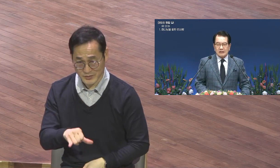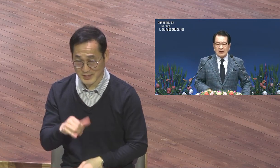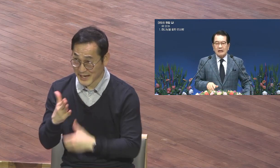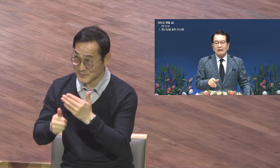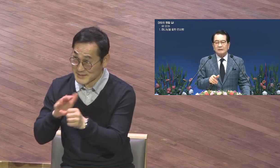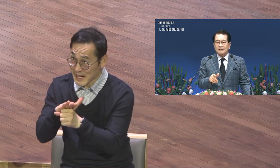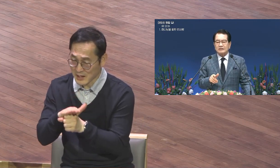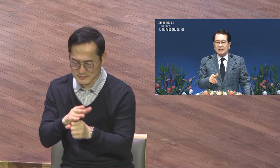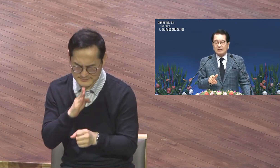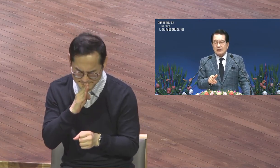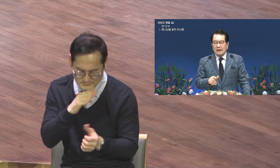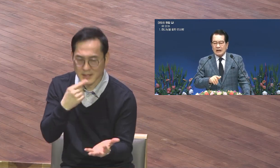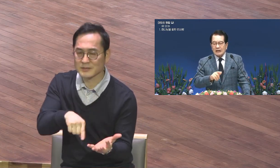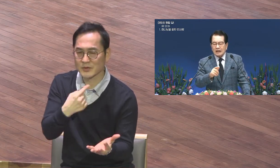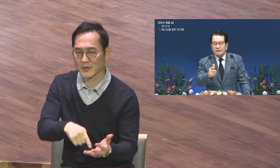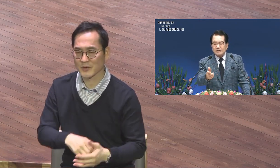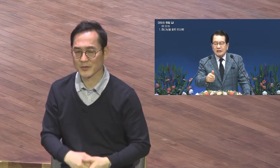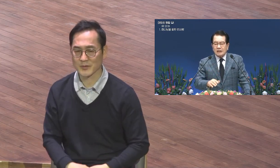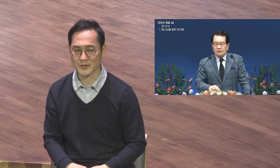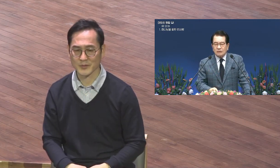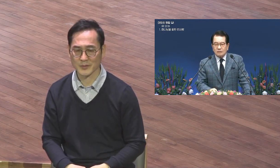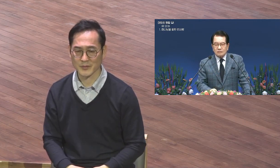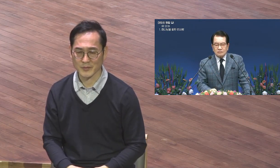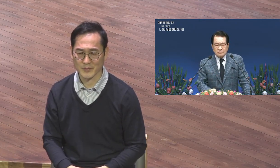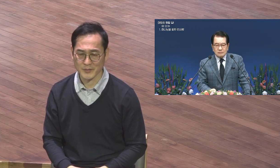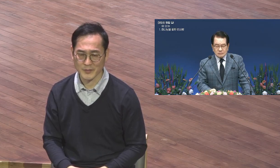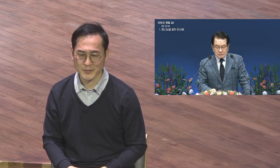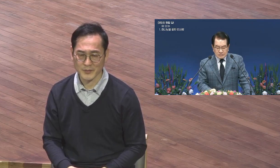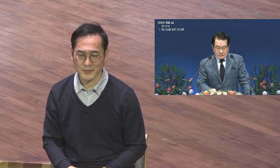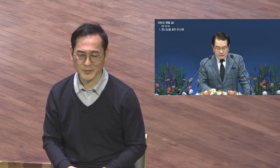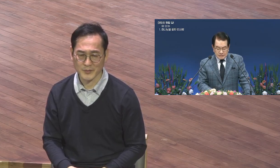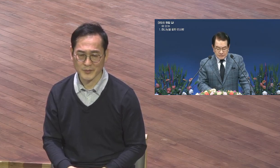것입니다. 하나님의 사랑, 하나님을 사랑하도록